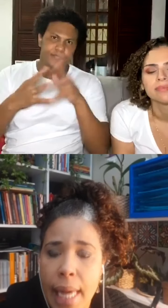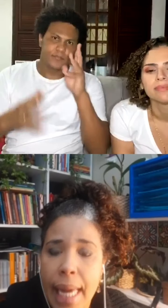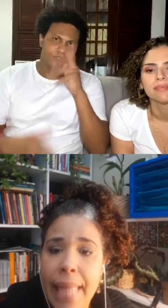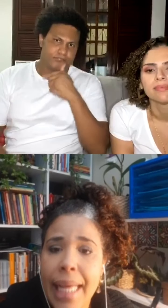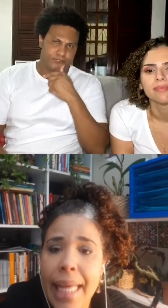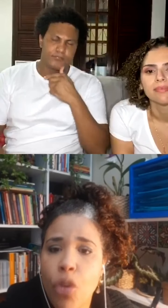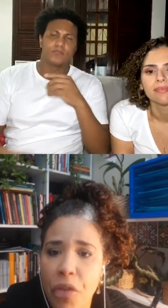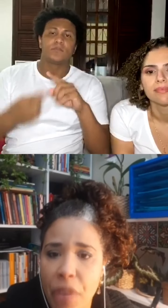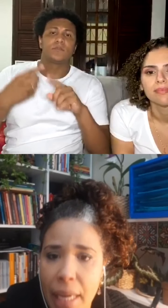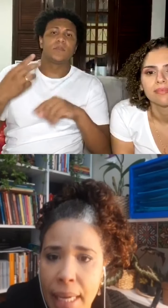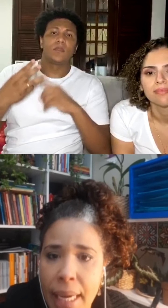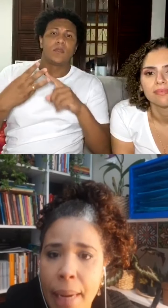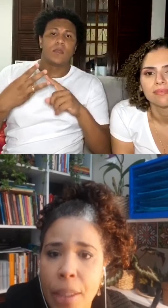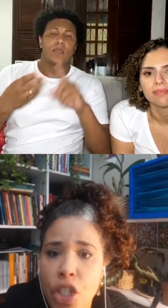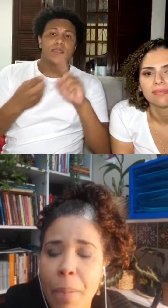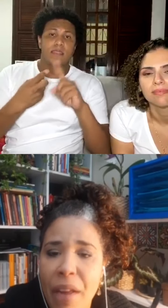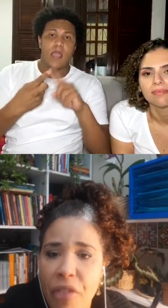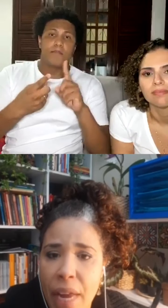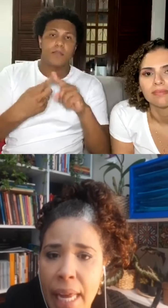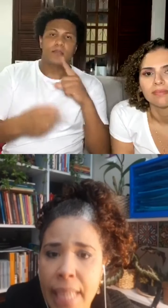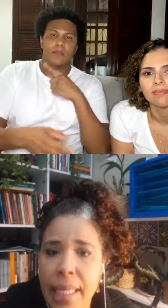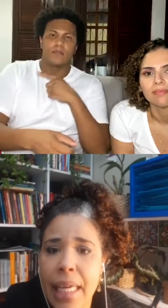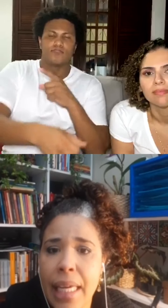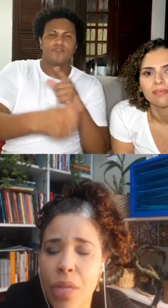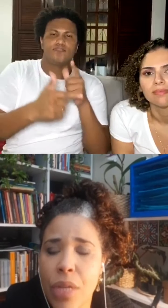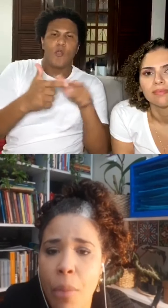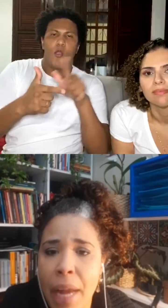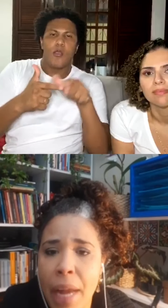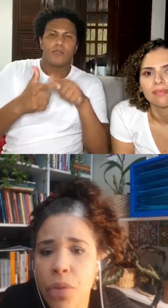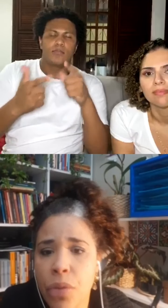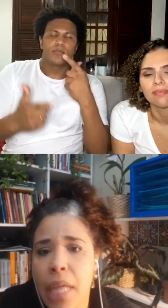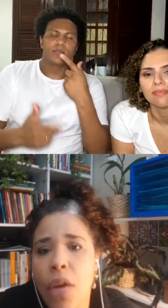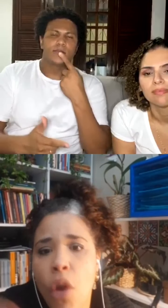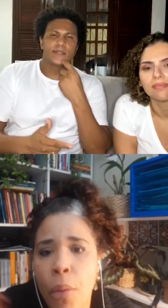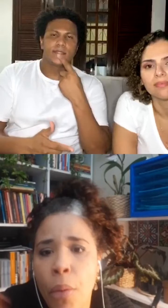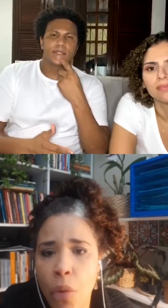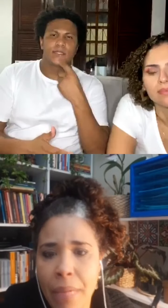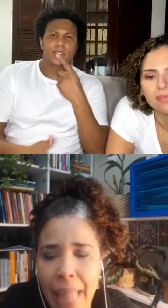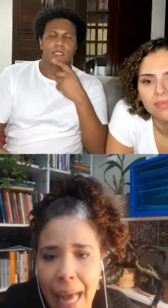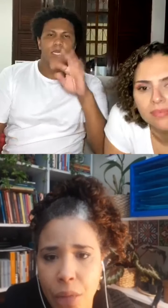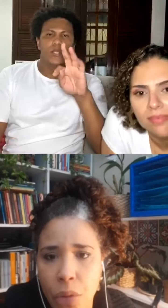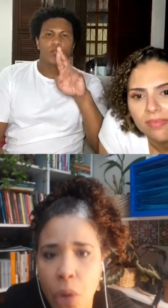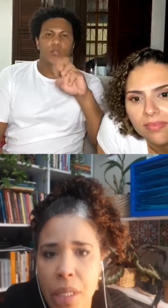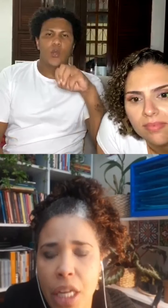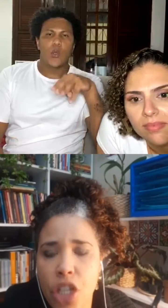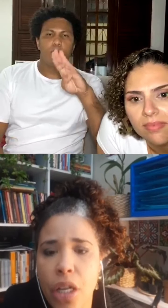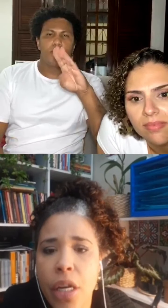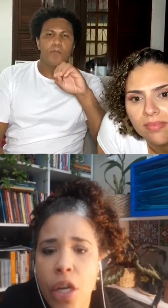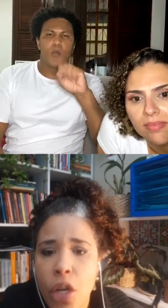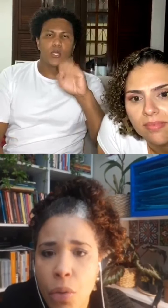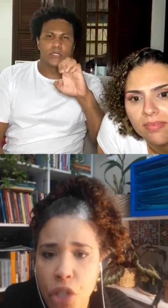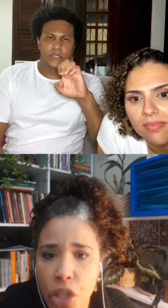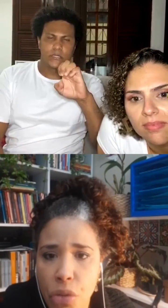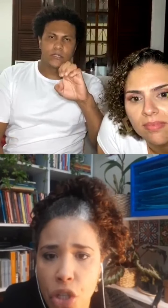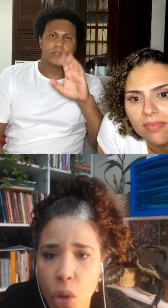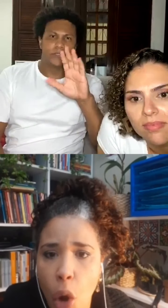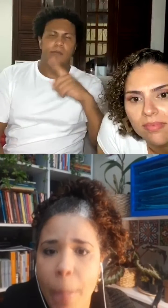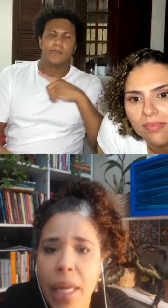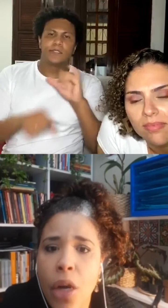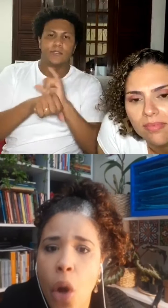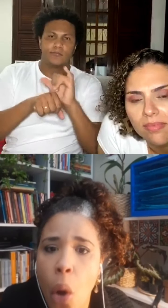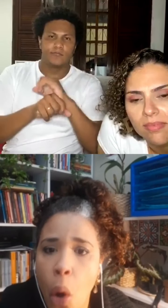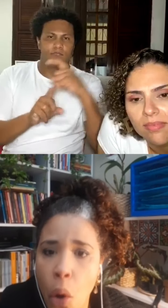Quem tem trombofilia, de preferência, tem que usar um método sem hormônio combinado, ou seja, o DIU de